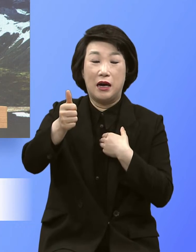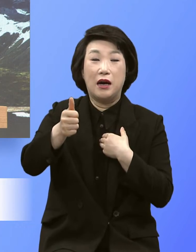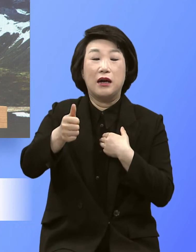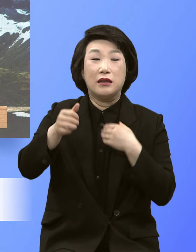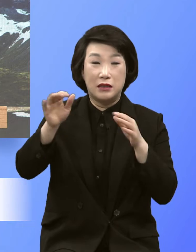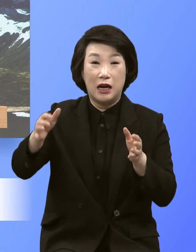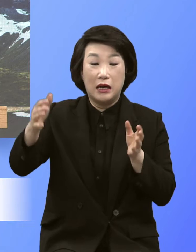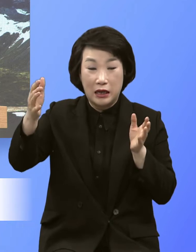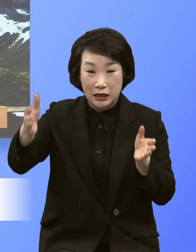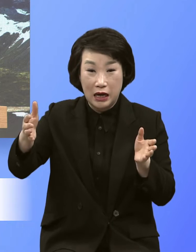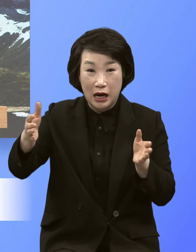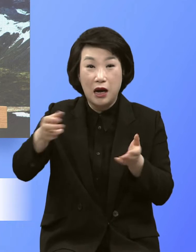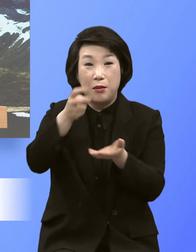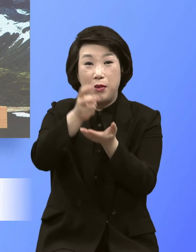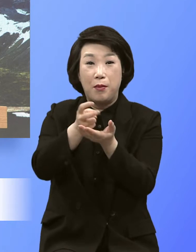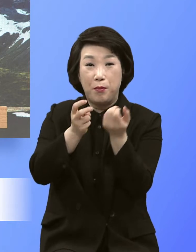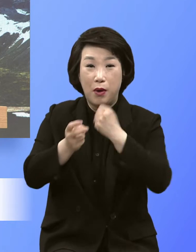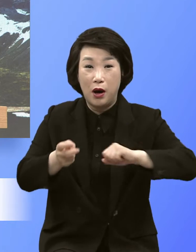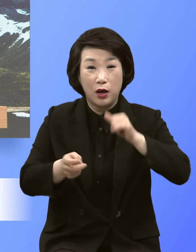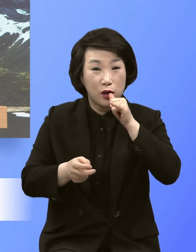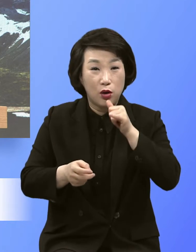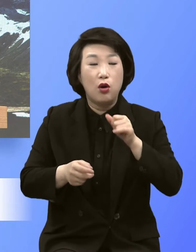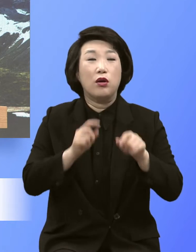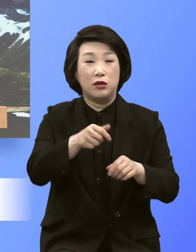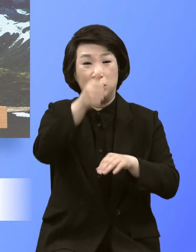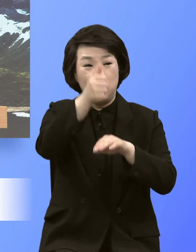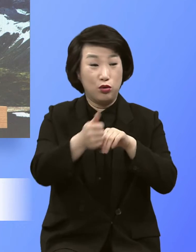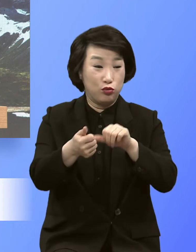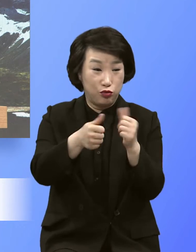파괴해서 죽음을 가져왔다.